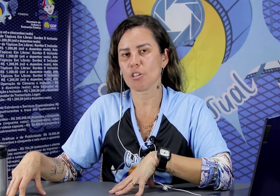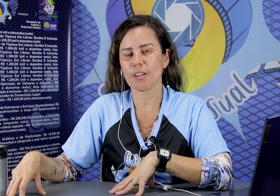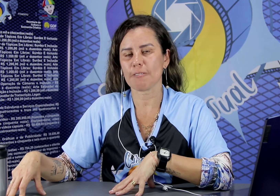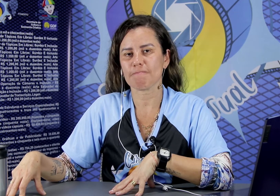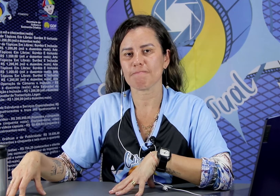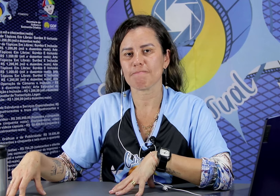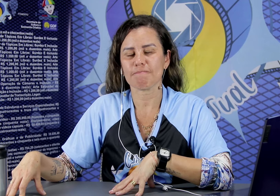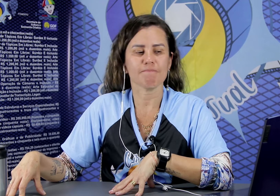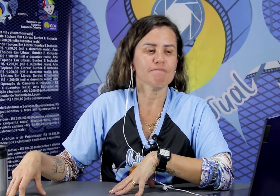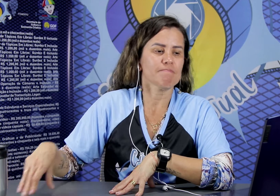nenhum.